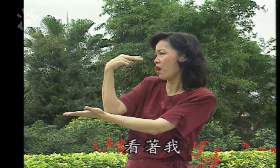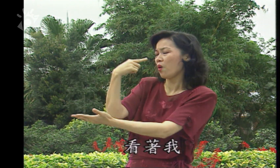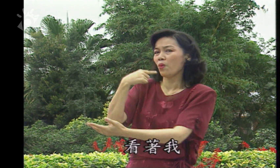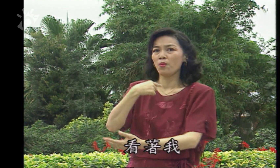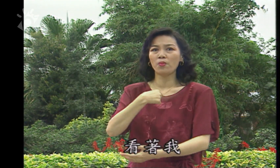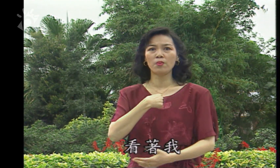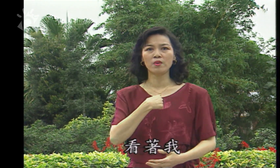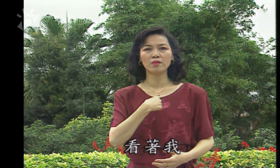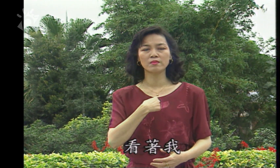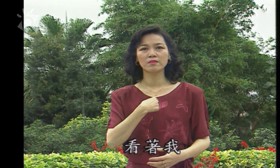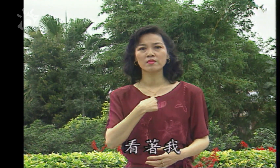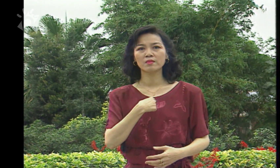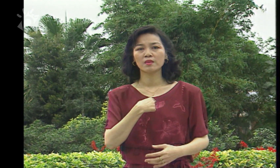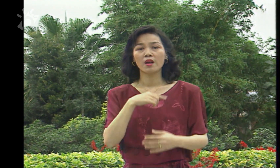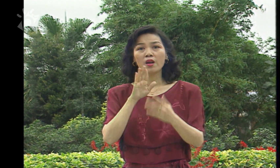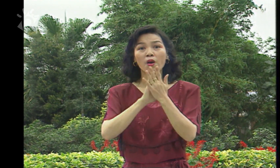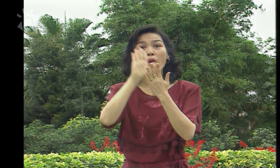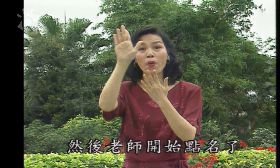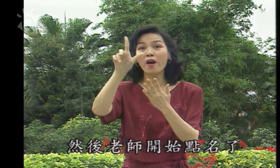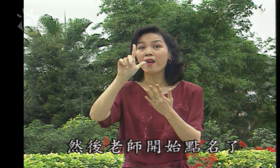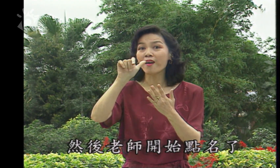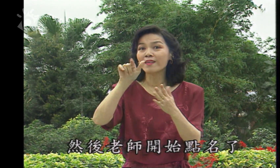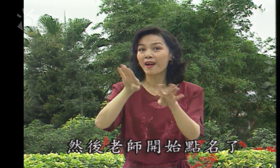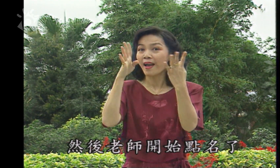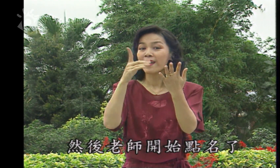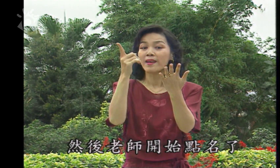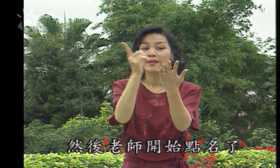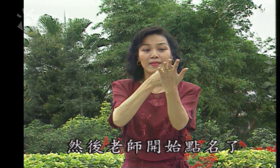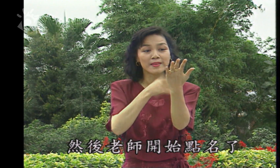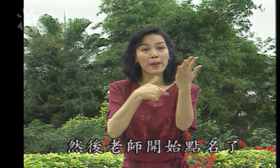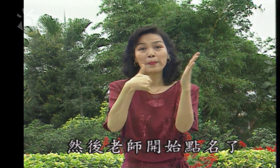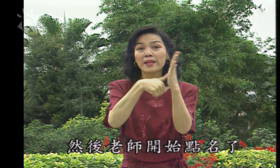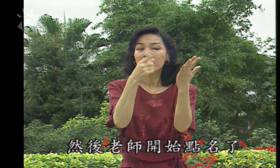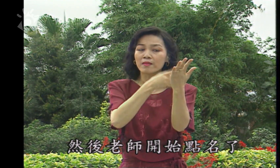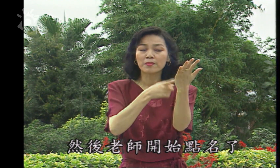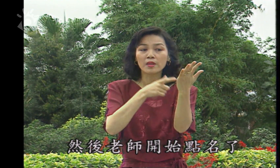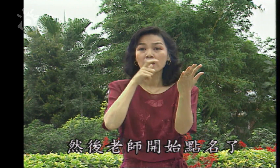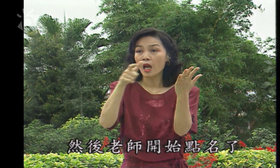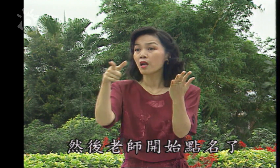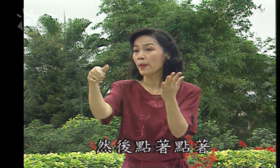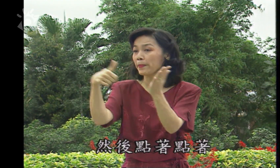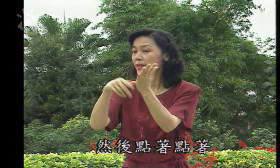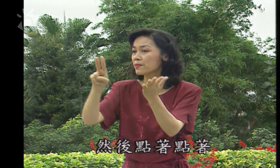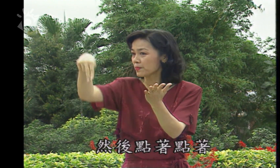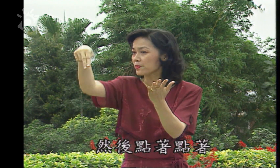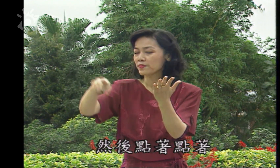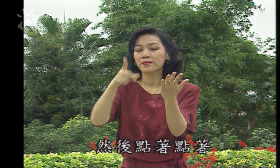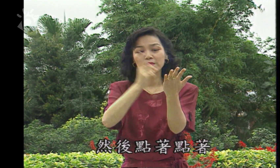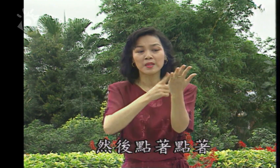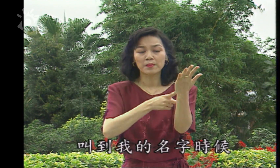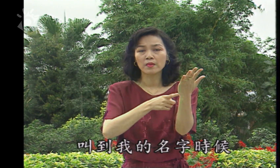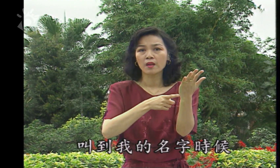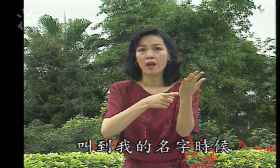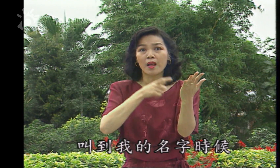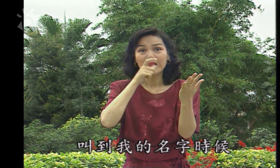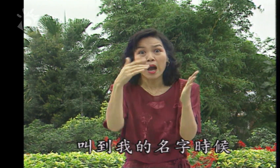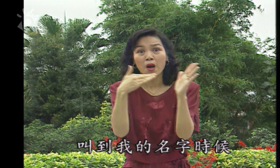我。然后老师开始点名了，然后点着点着叫到我的名字的时